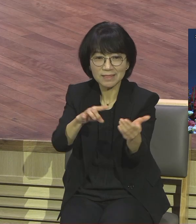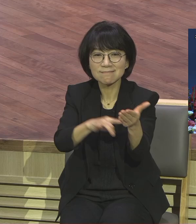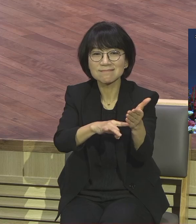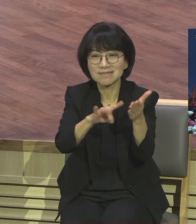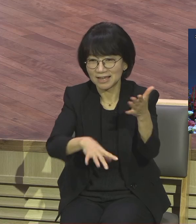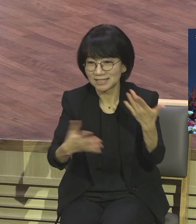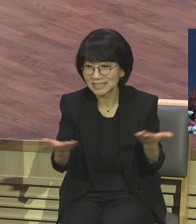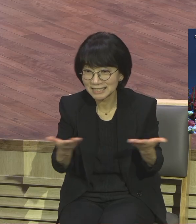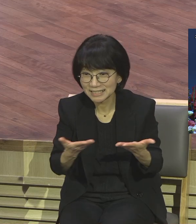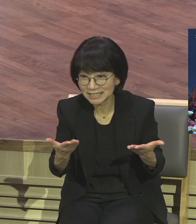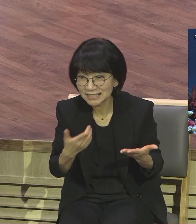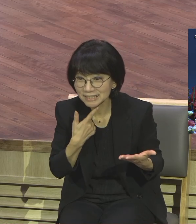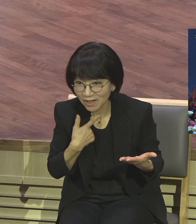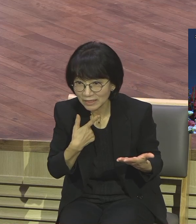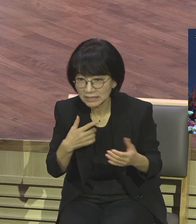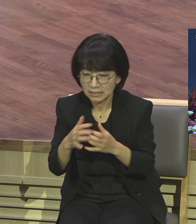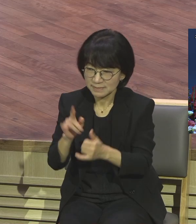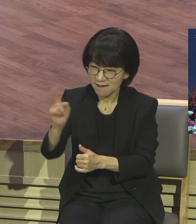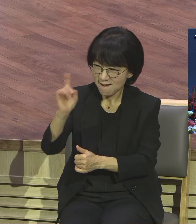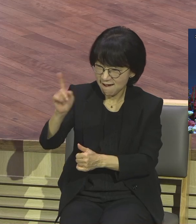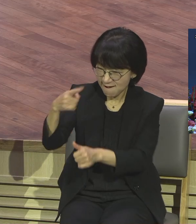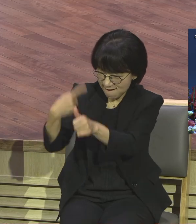세리. 이